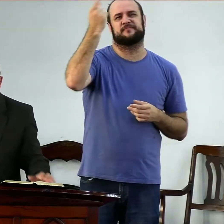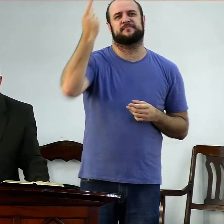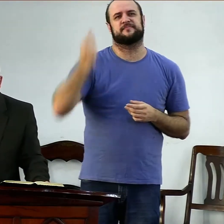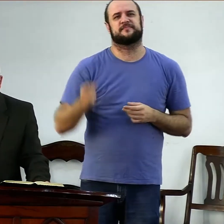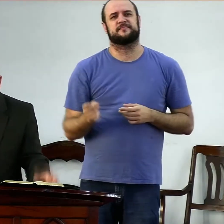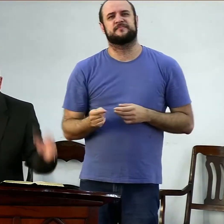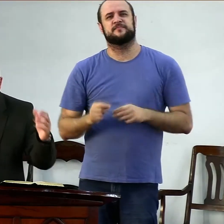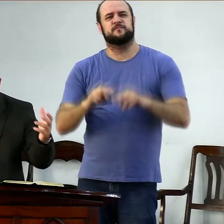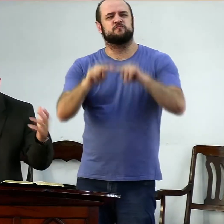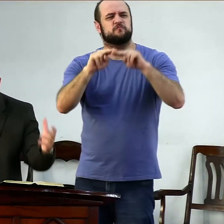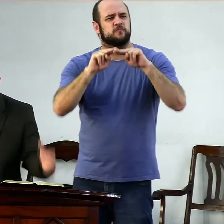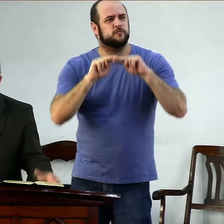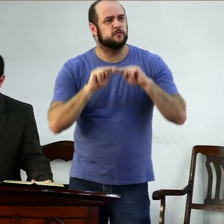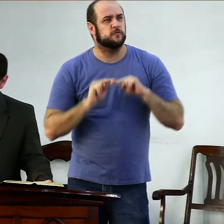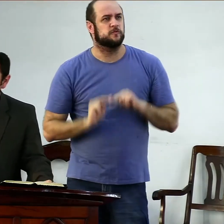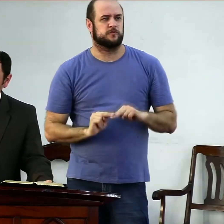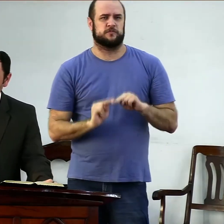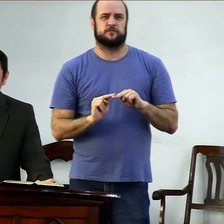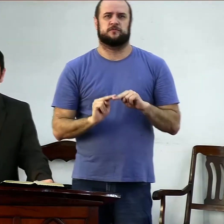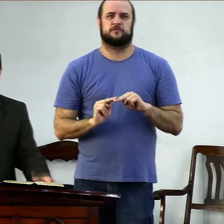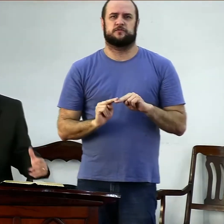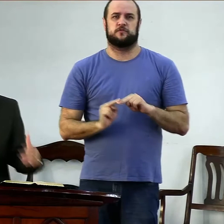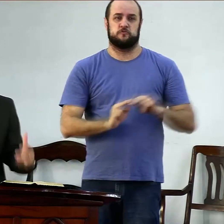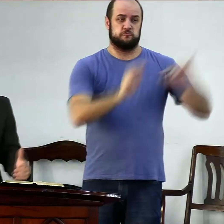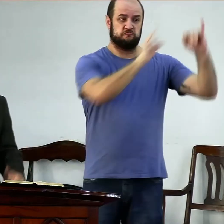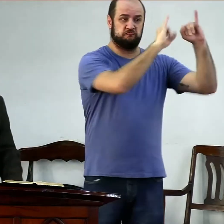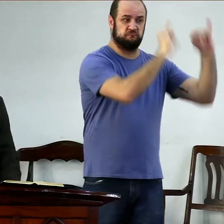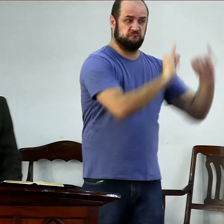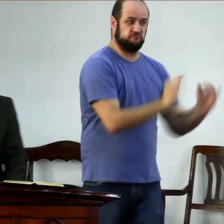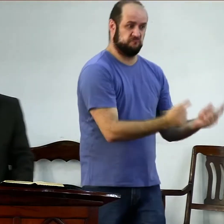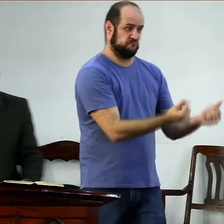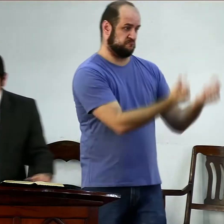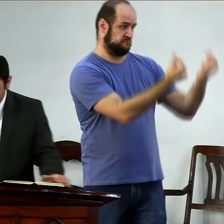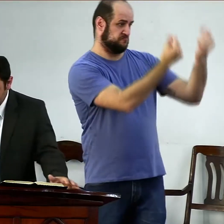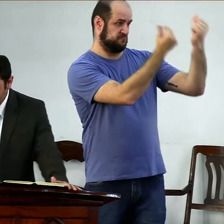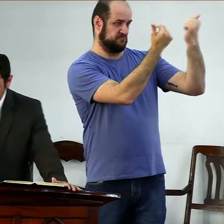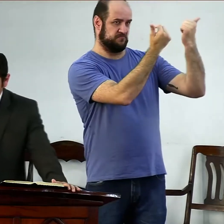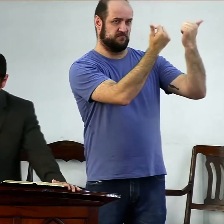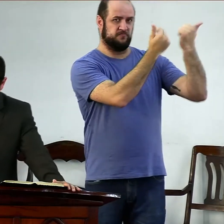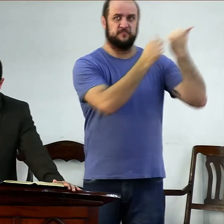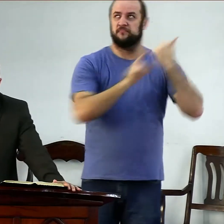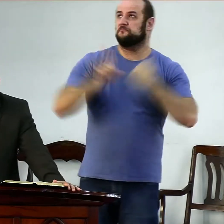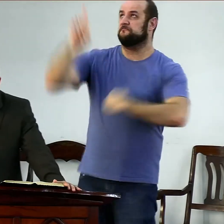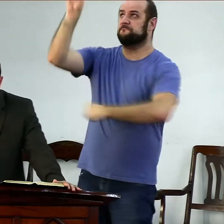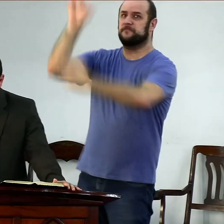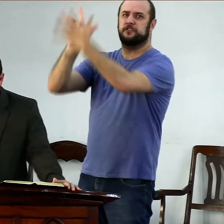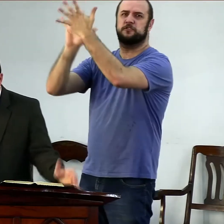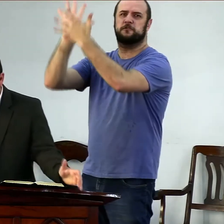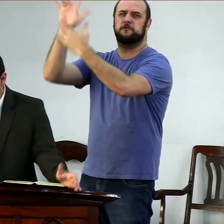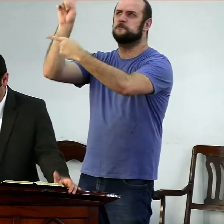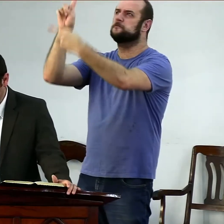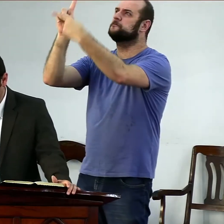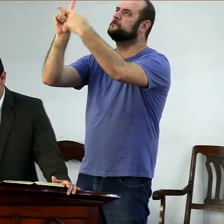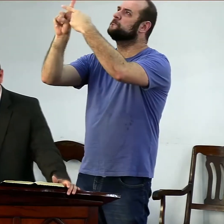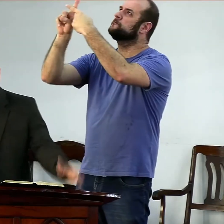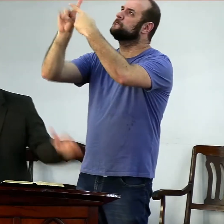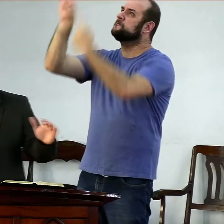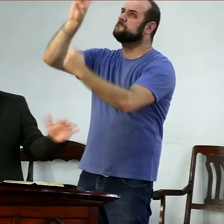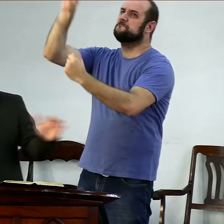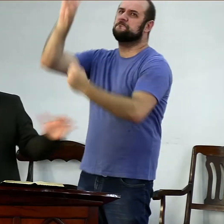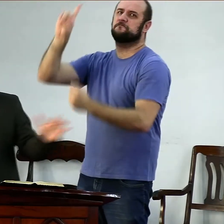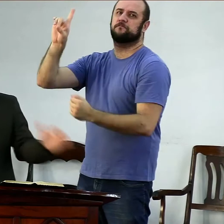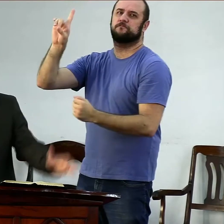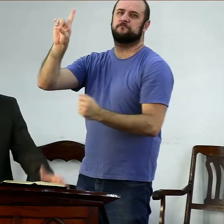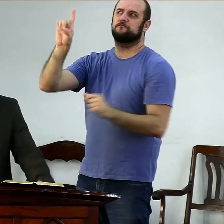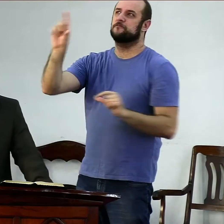isso, entre Mamon, o Deus do dinheiro e da riqueza, e a Cristo, Deus da sua salvação e eternidade,